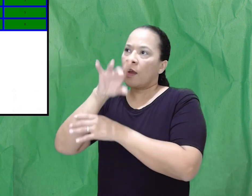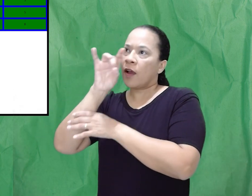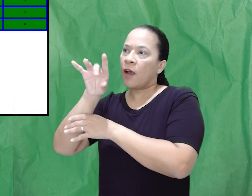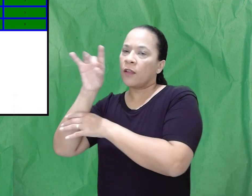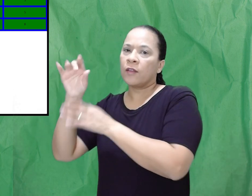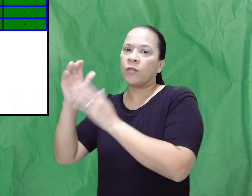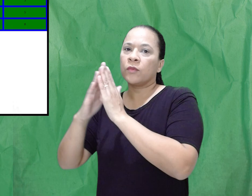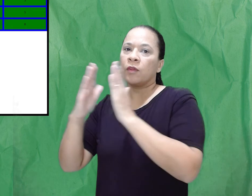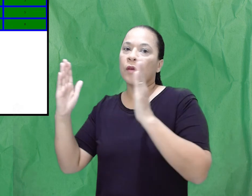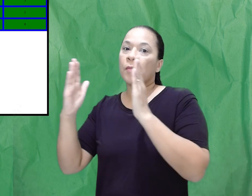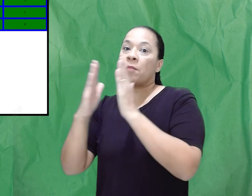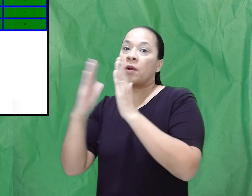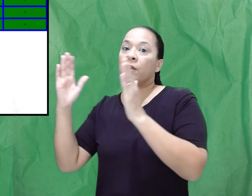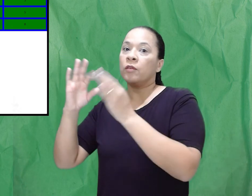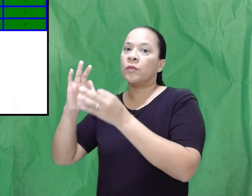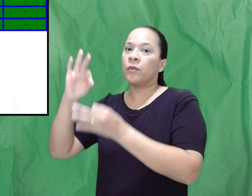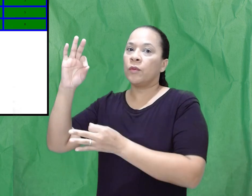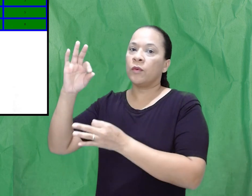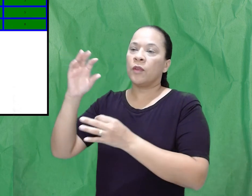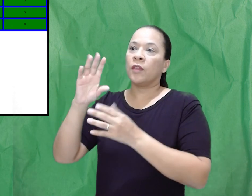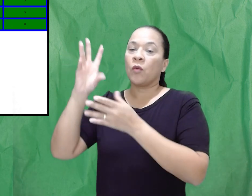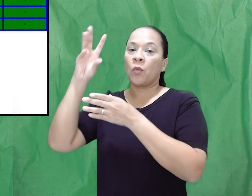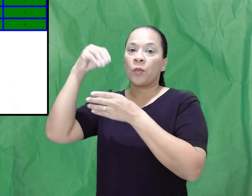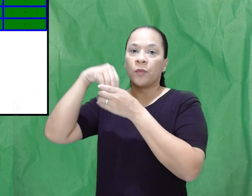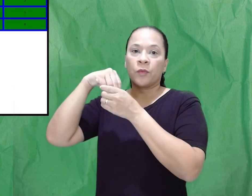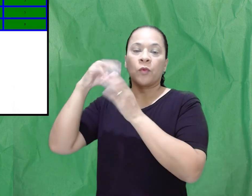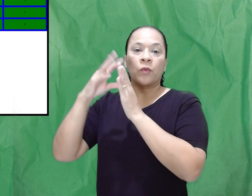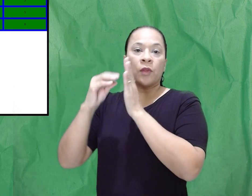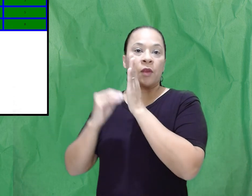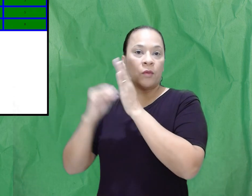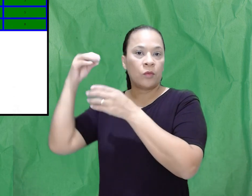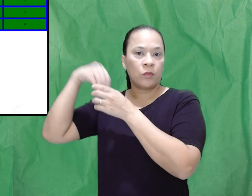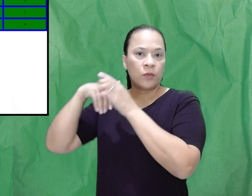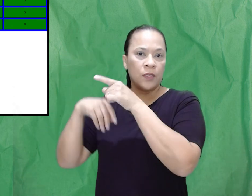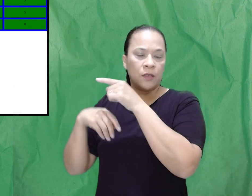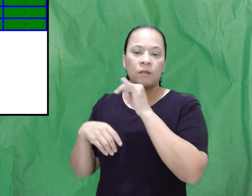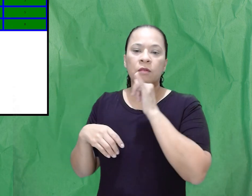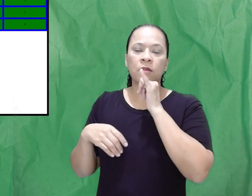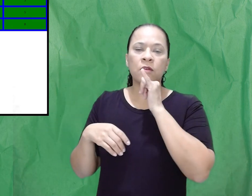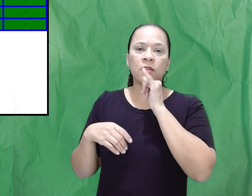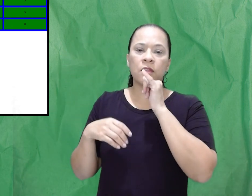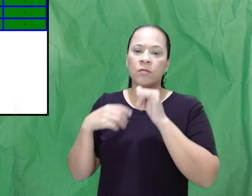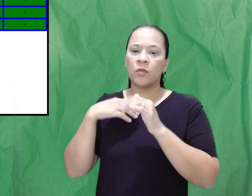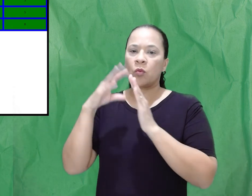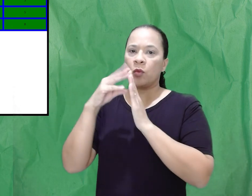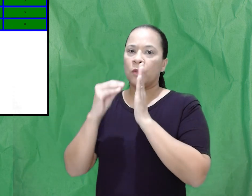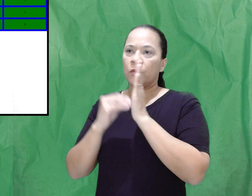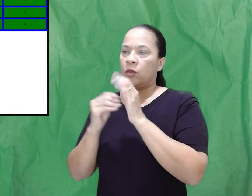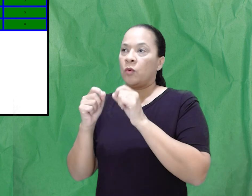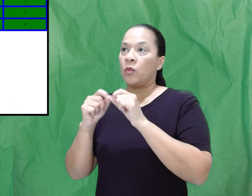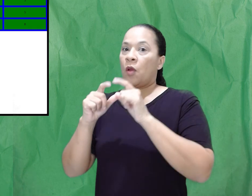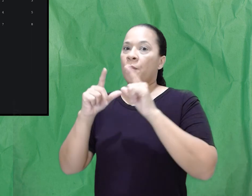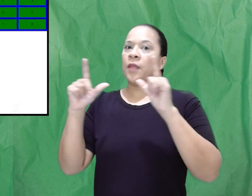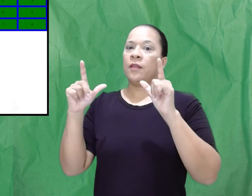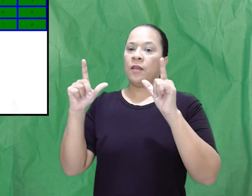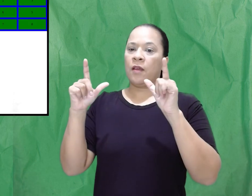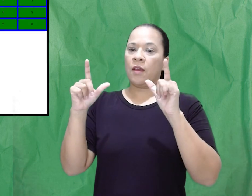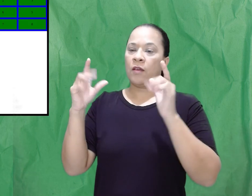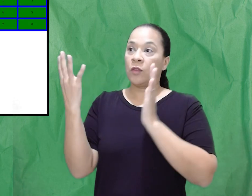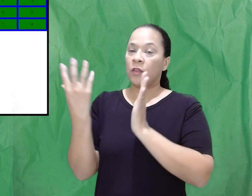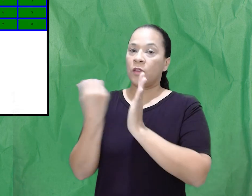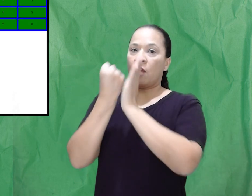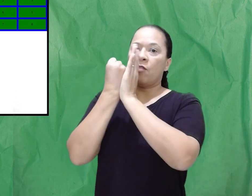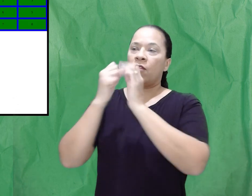do conteúdo dela. Por exemplo, se eu aumentar bastante o conteúdo aqui, ó, quando eu